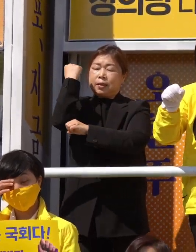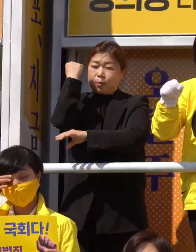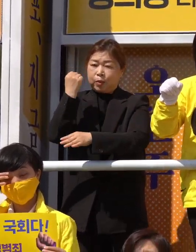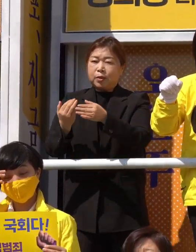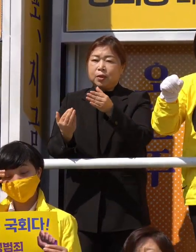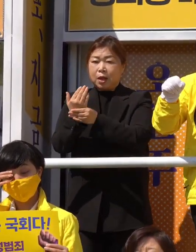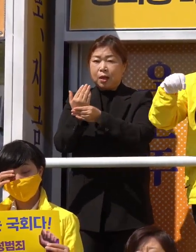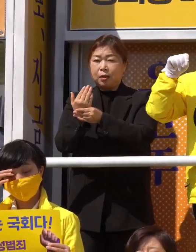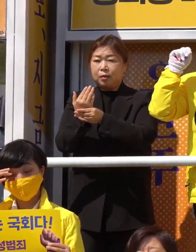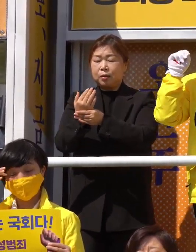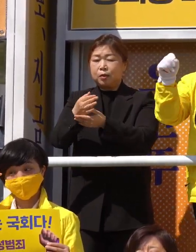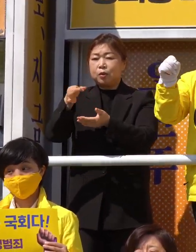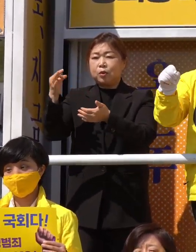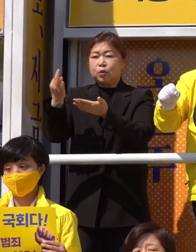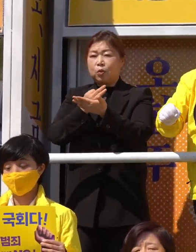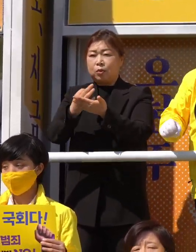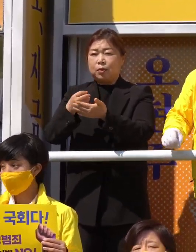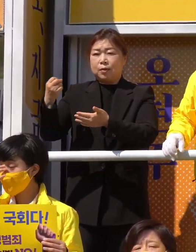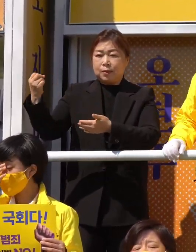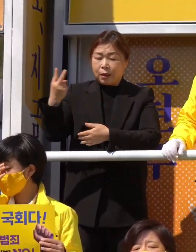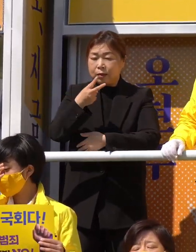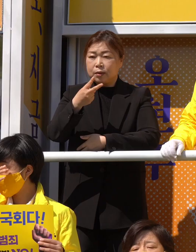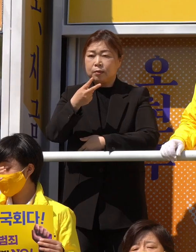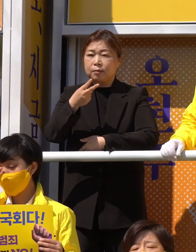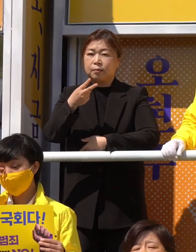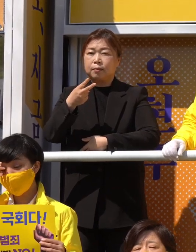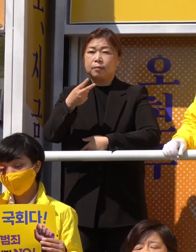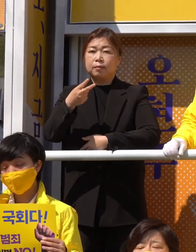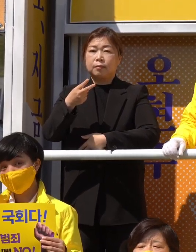재난소득 다시